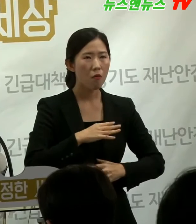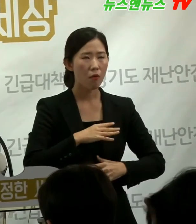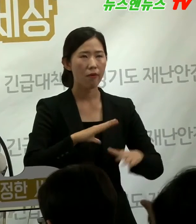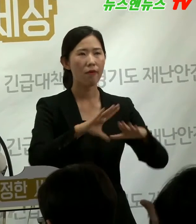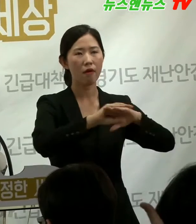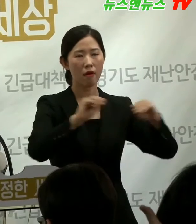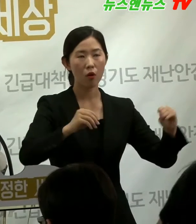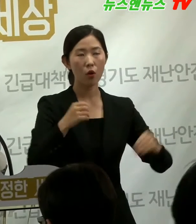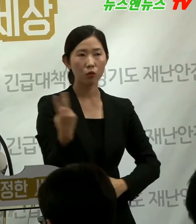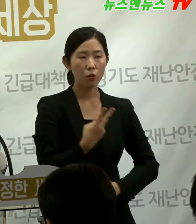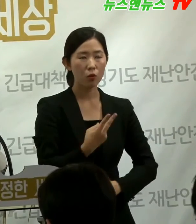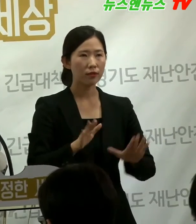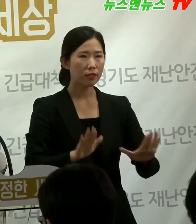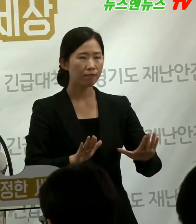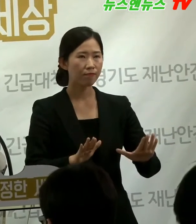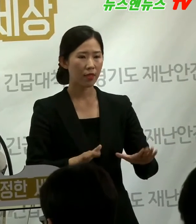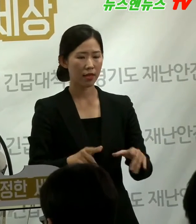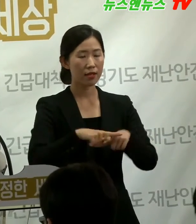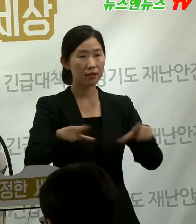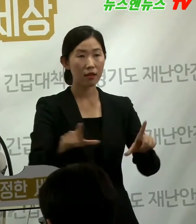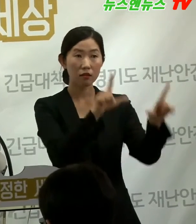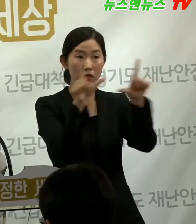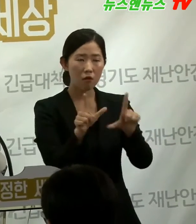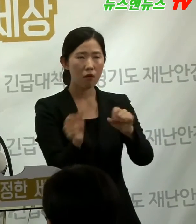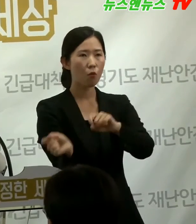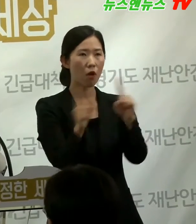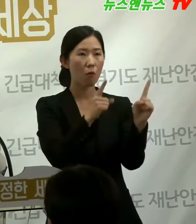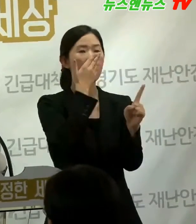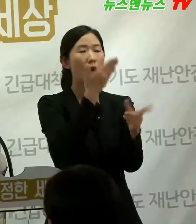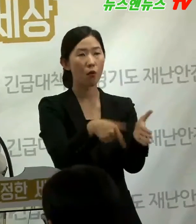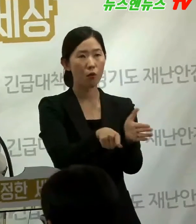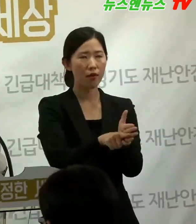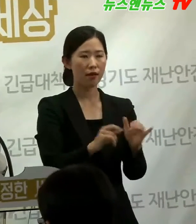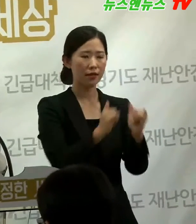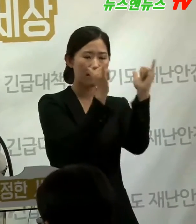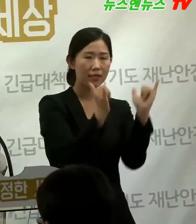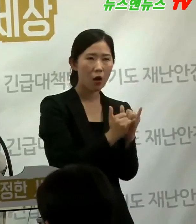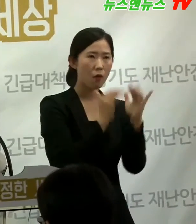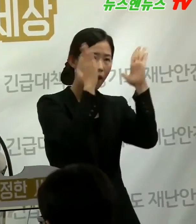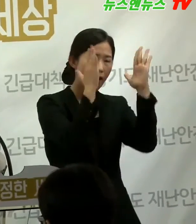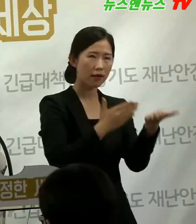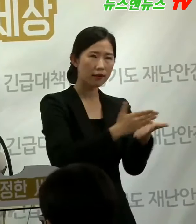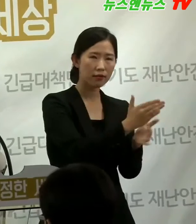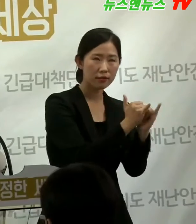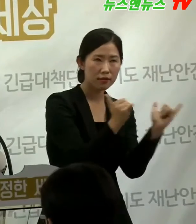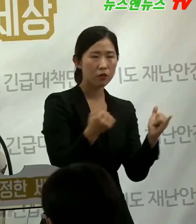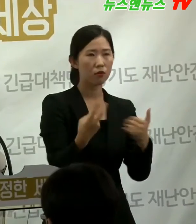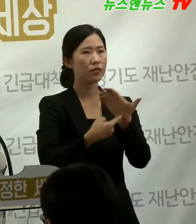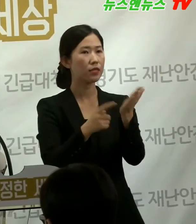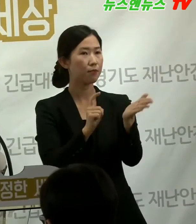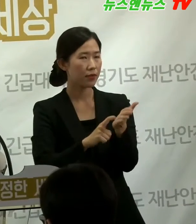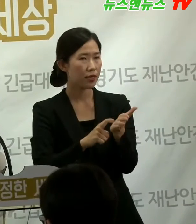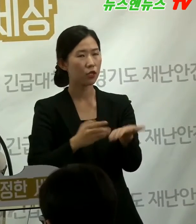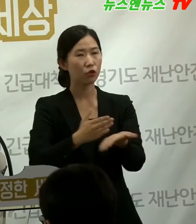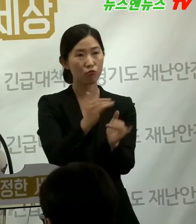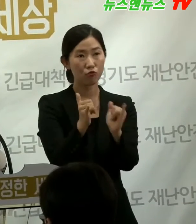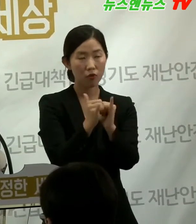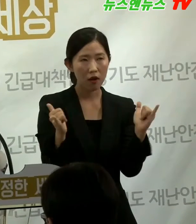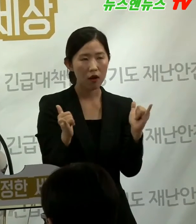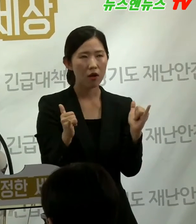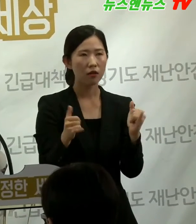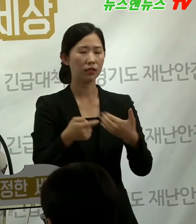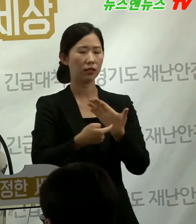내에서 일상이 빠르게 회복될 수 있도록 사회학자와 심리학자 등 전문가들과 함께 심리방역을 위한 정책을